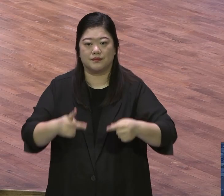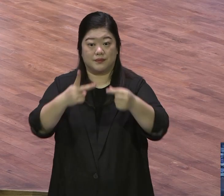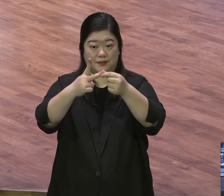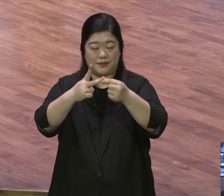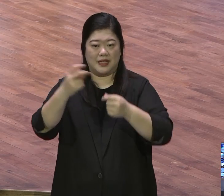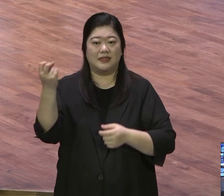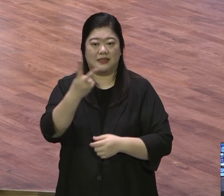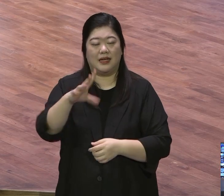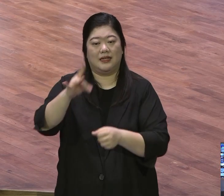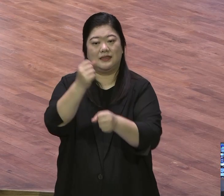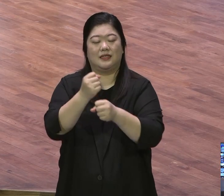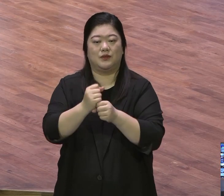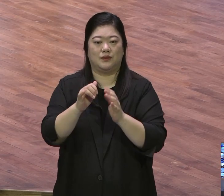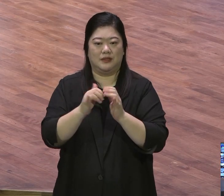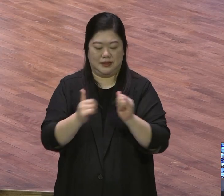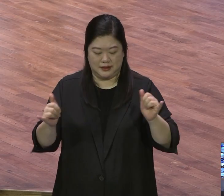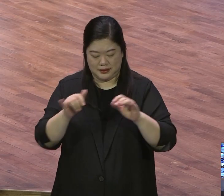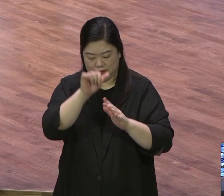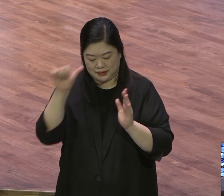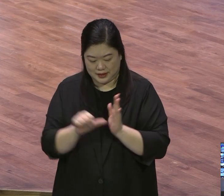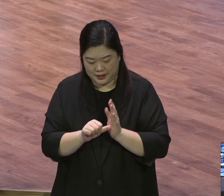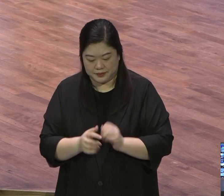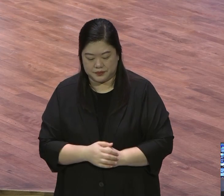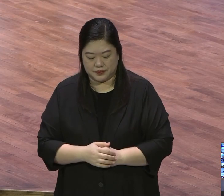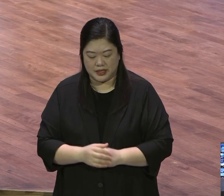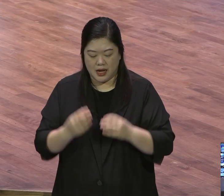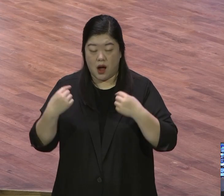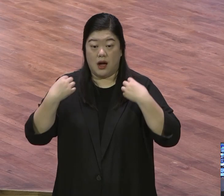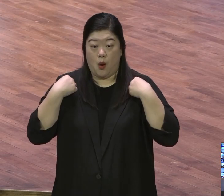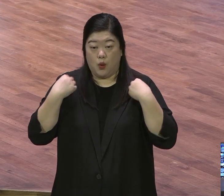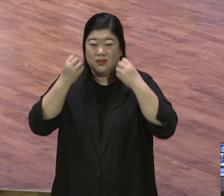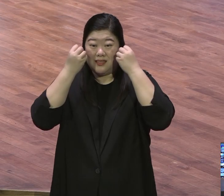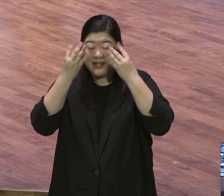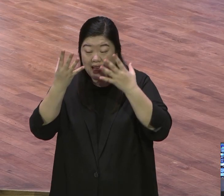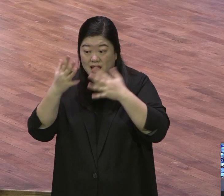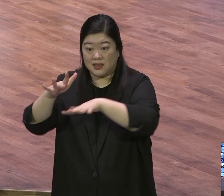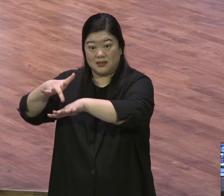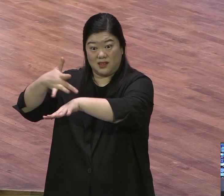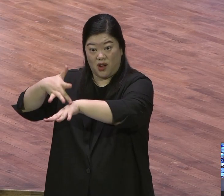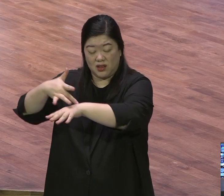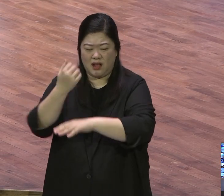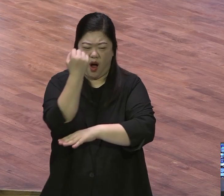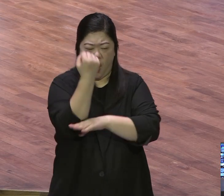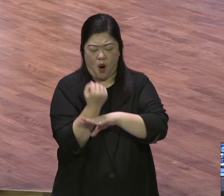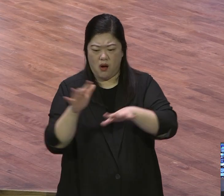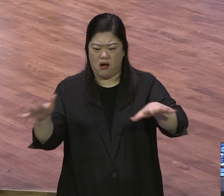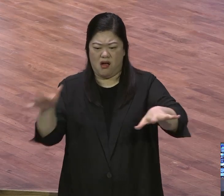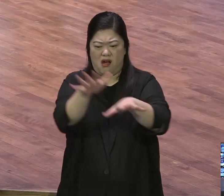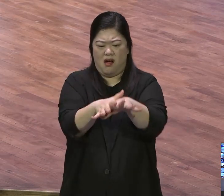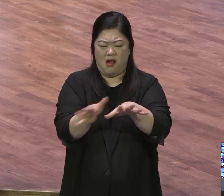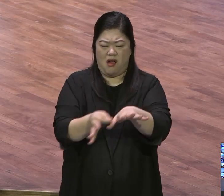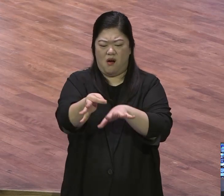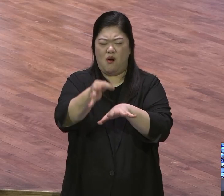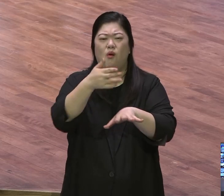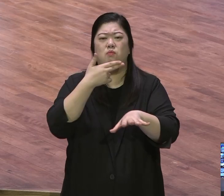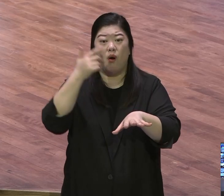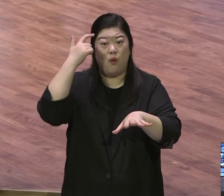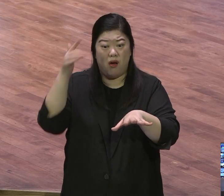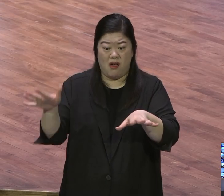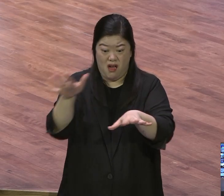봅니다. 생배 조각을 낡은 옷에 붙이는 자가 음란히 이는 기운 것이 그 옷을 당겨 헤어짐이 더하게 되며